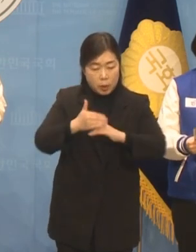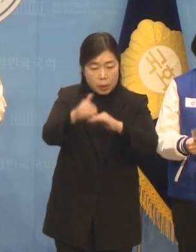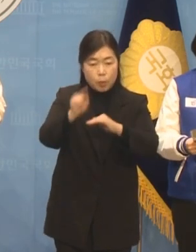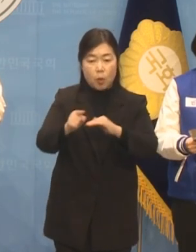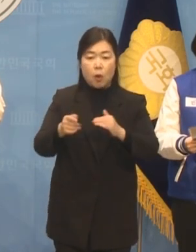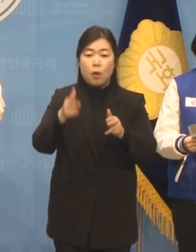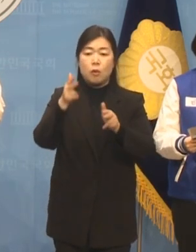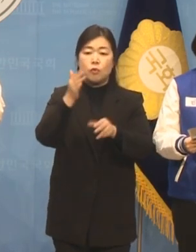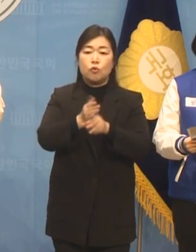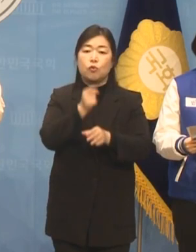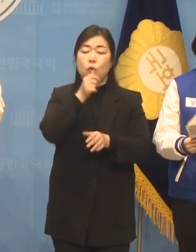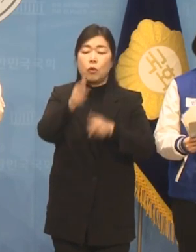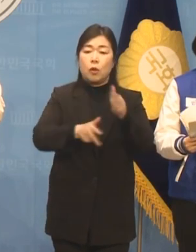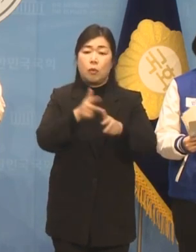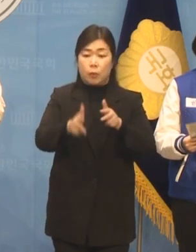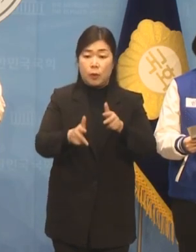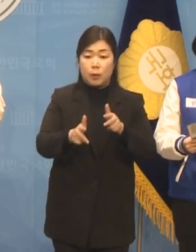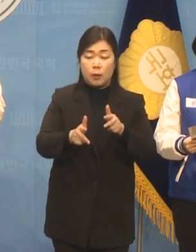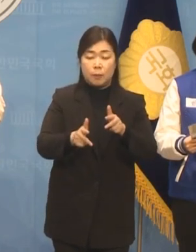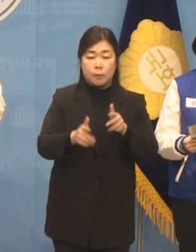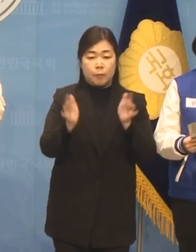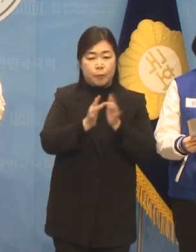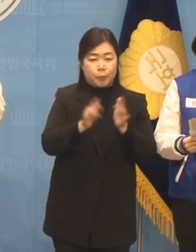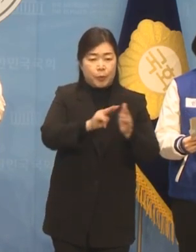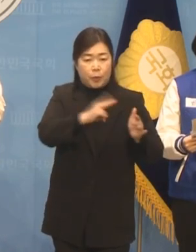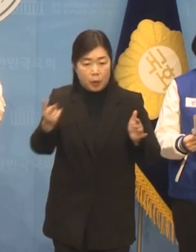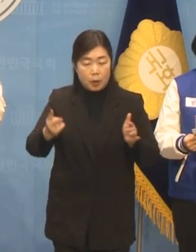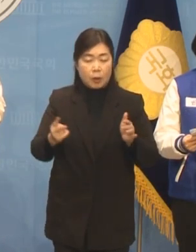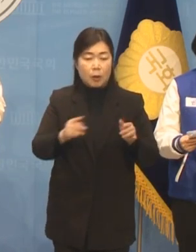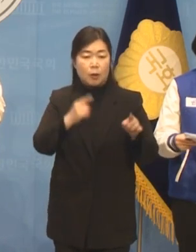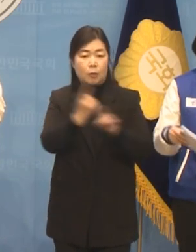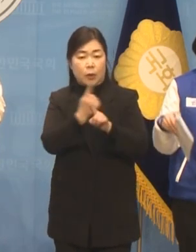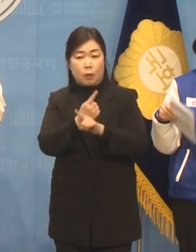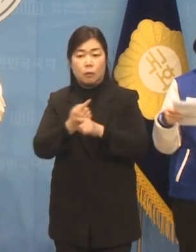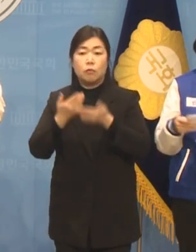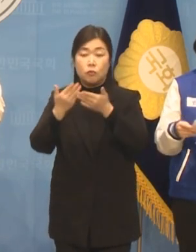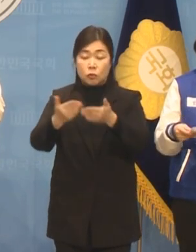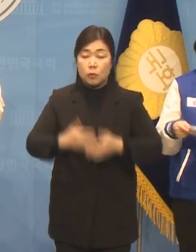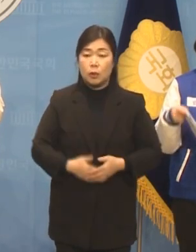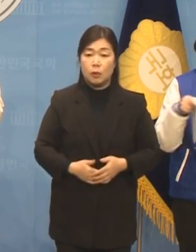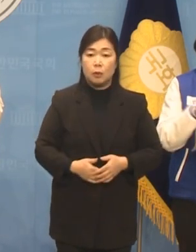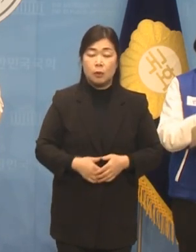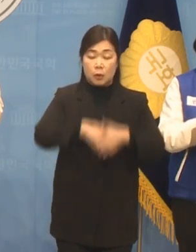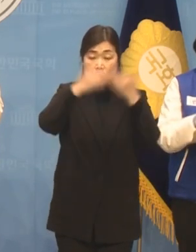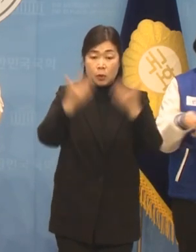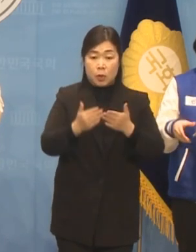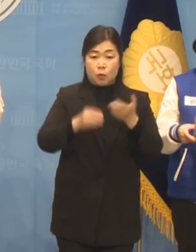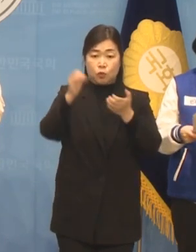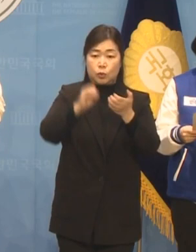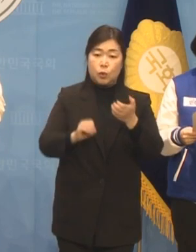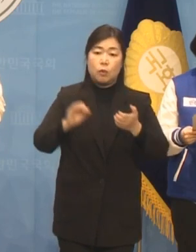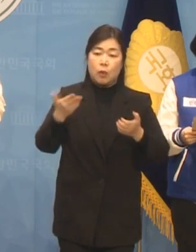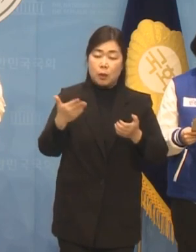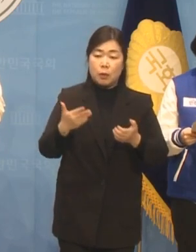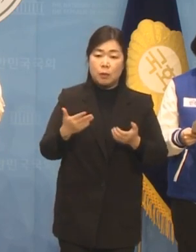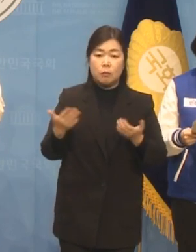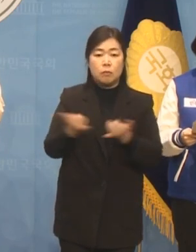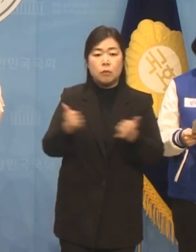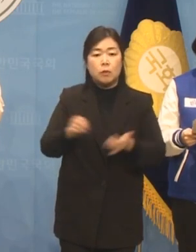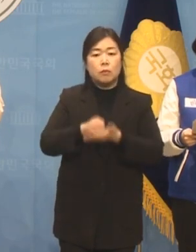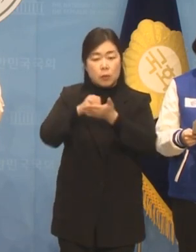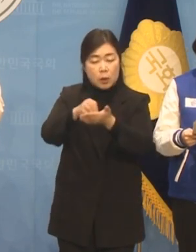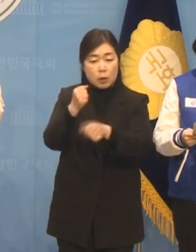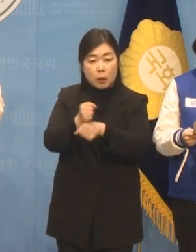일터 혁신, 중소기업의 공장 스마트화 작업이었습니다. 중소기업이 전체 고용의 90%를 담당하고 있는데 우리나라의